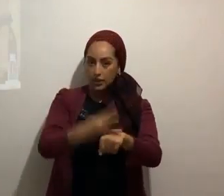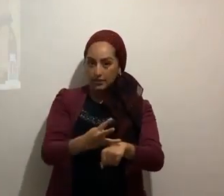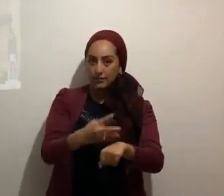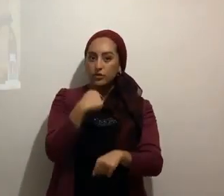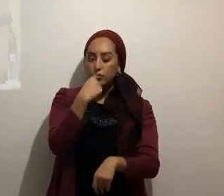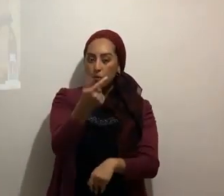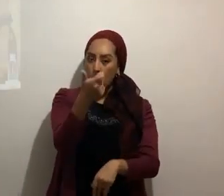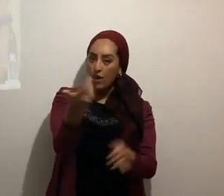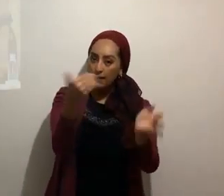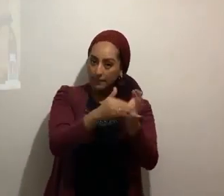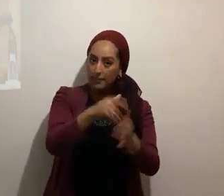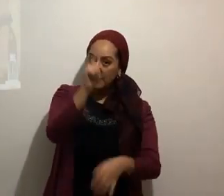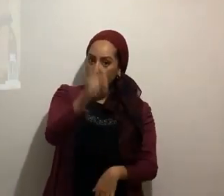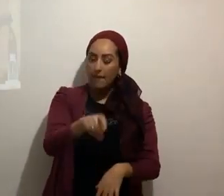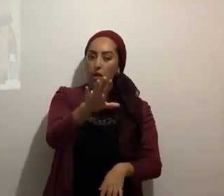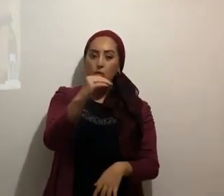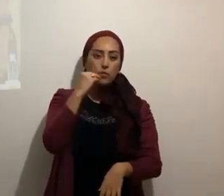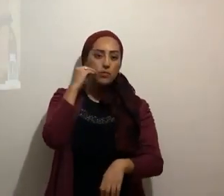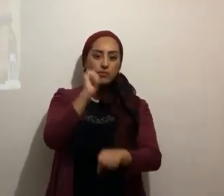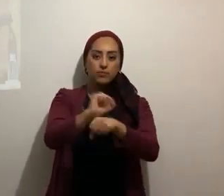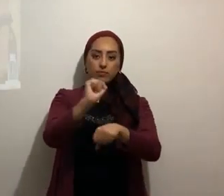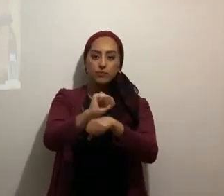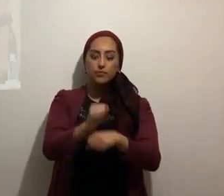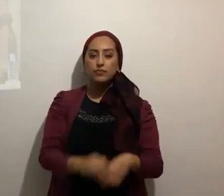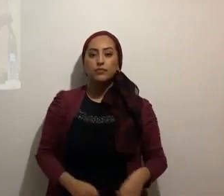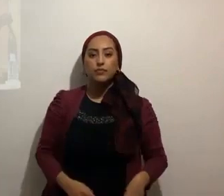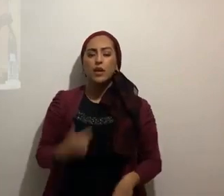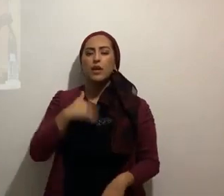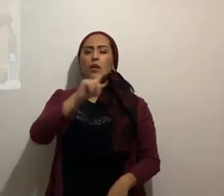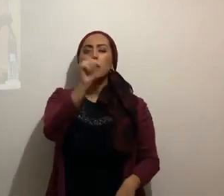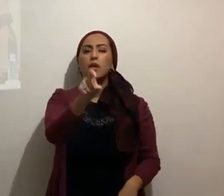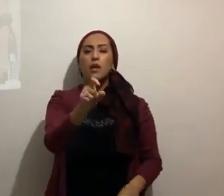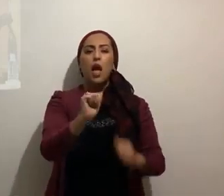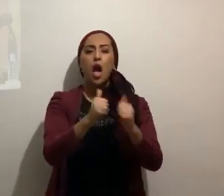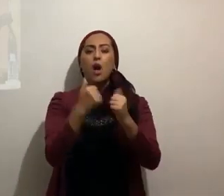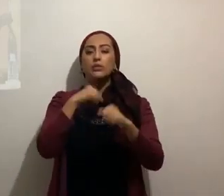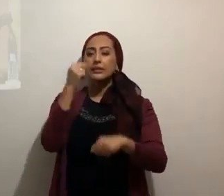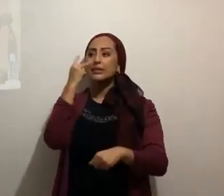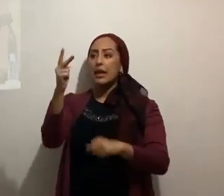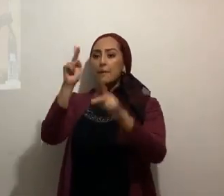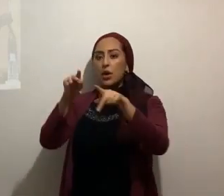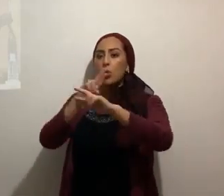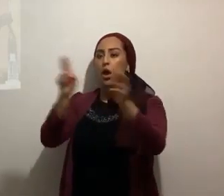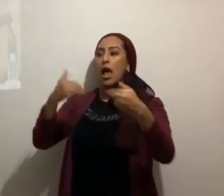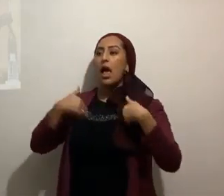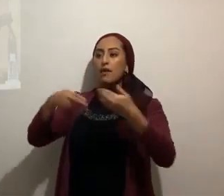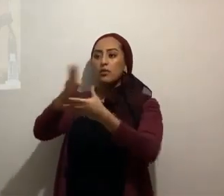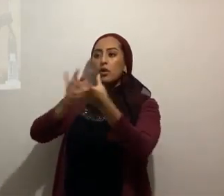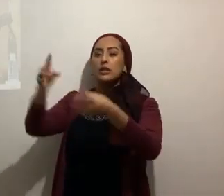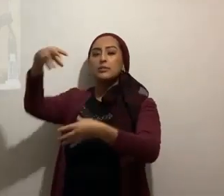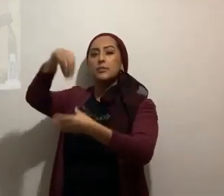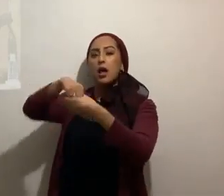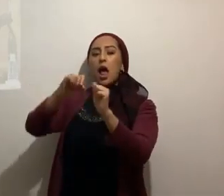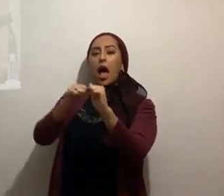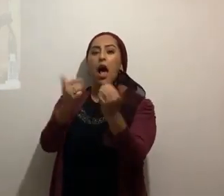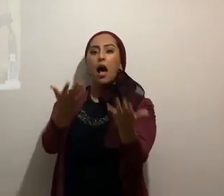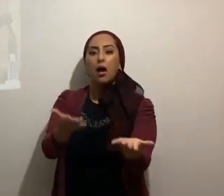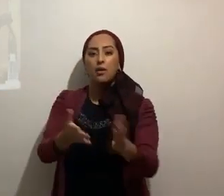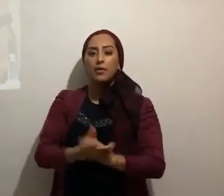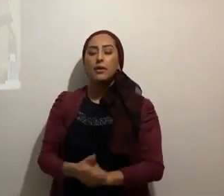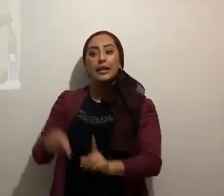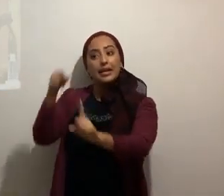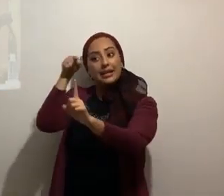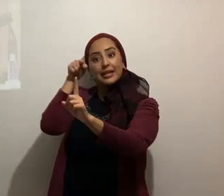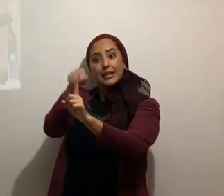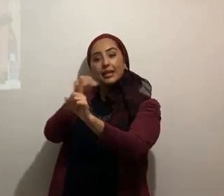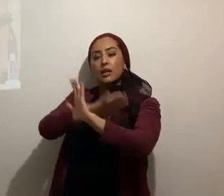4 veces. Nada más les voy a hacer una pregunta. ¿Cómo se nota que una persona ya tiene el Ruach HaKodesh? Exacto, aquel que